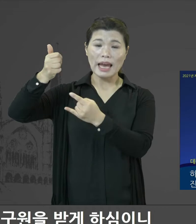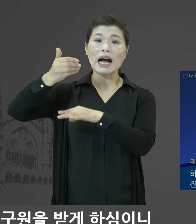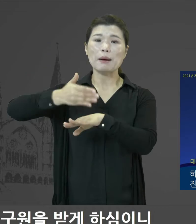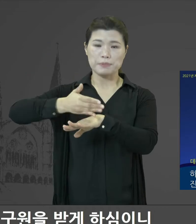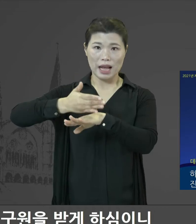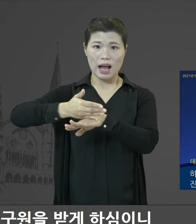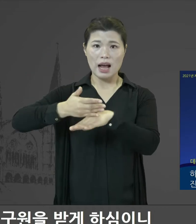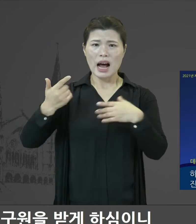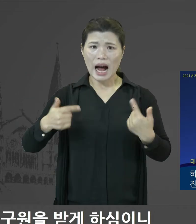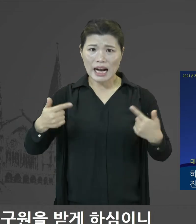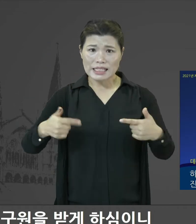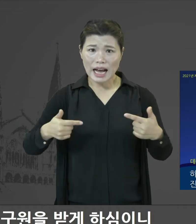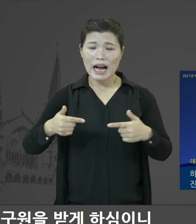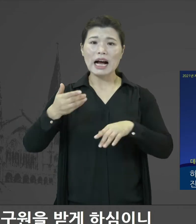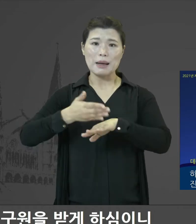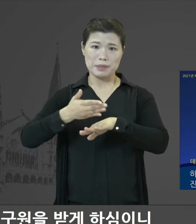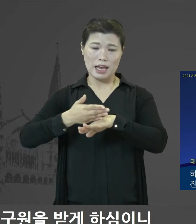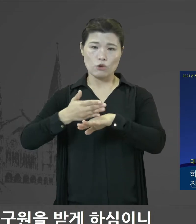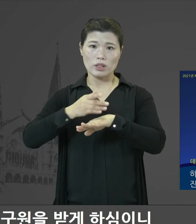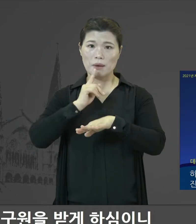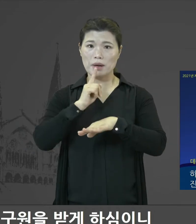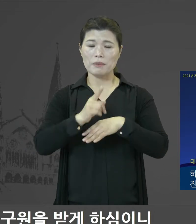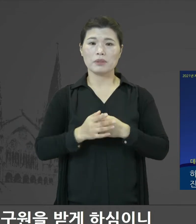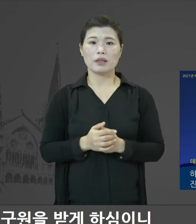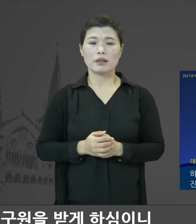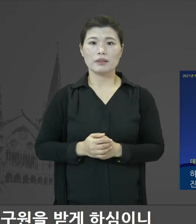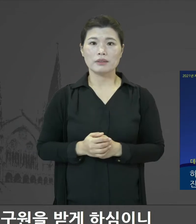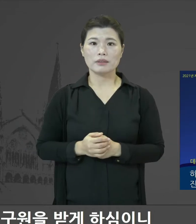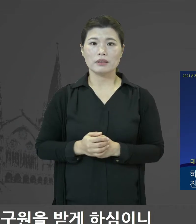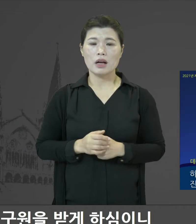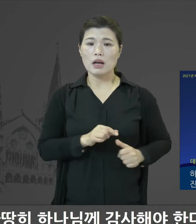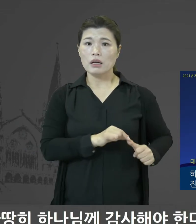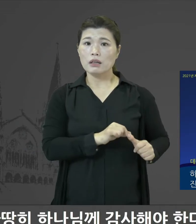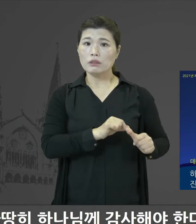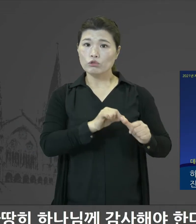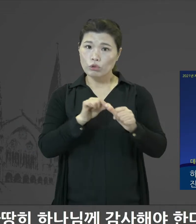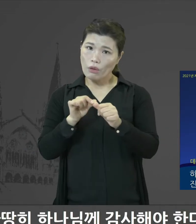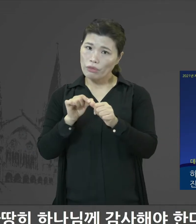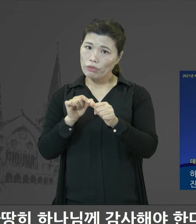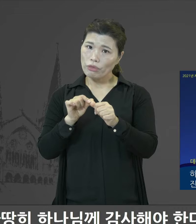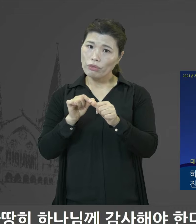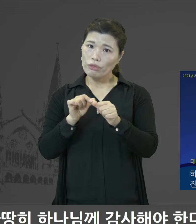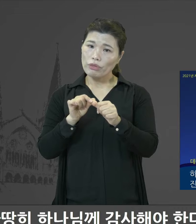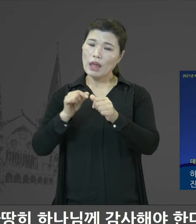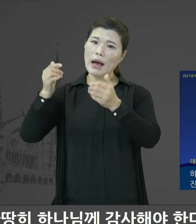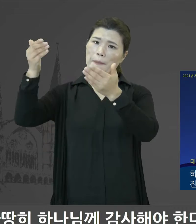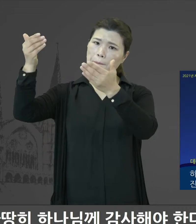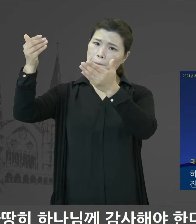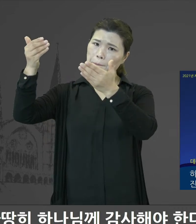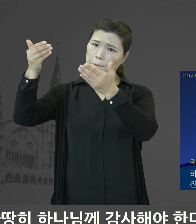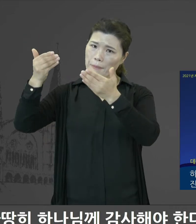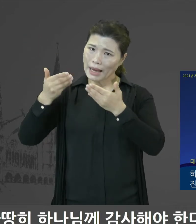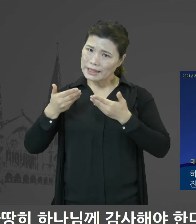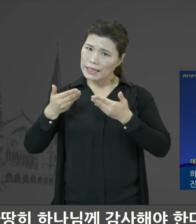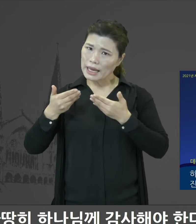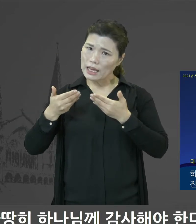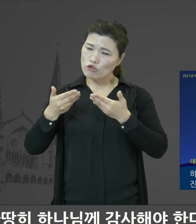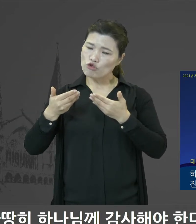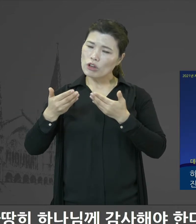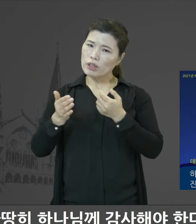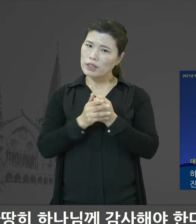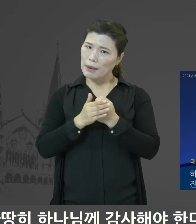항상 감사해야 된다라고 얘기하면서 그것이 구원을 받게 하셨기 때문에 감사해야 된다. 굉장히